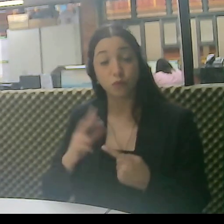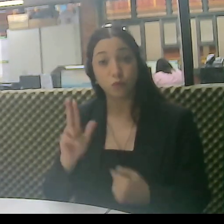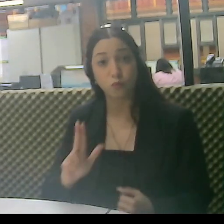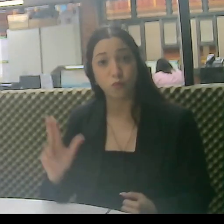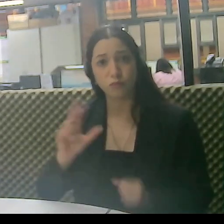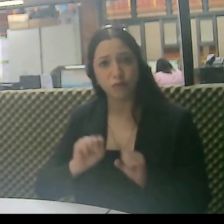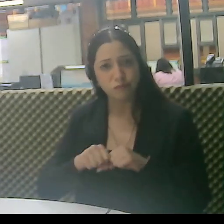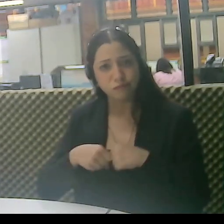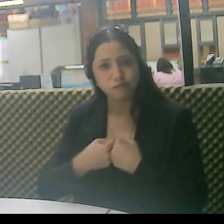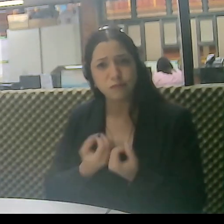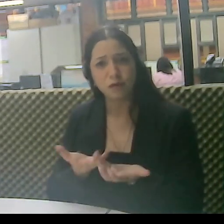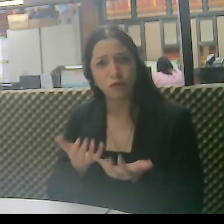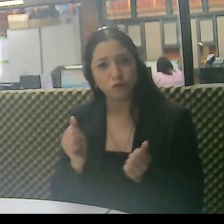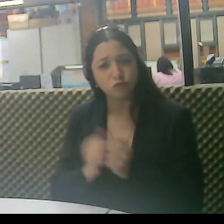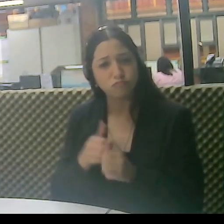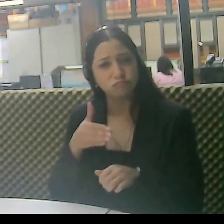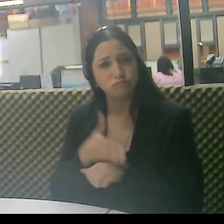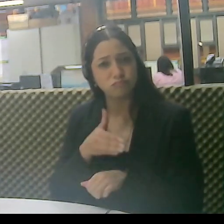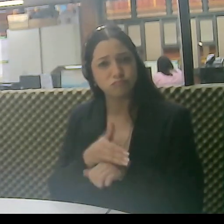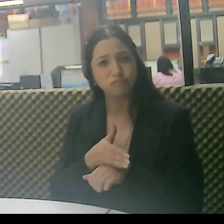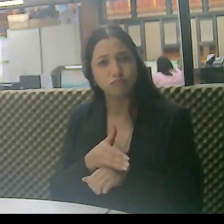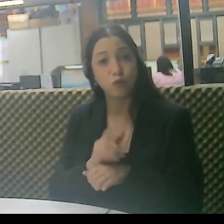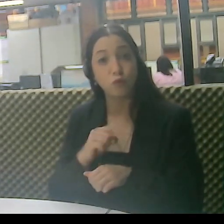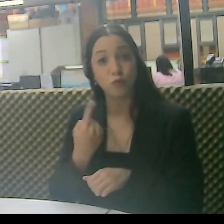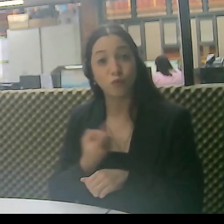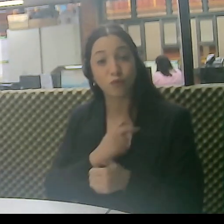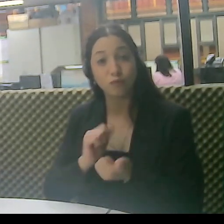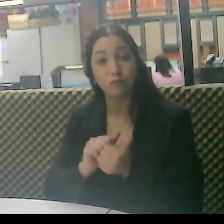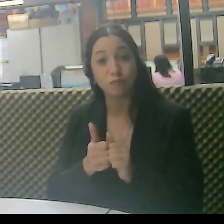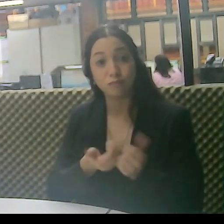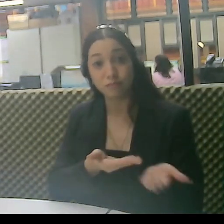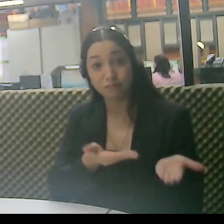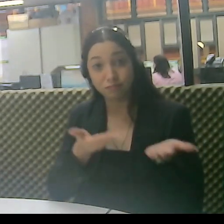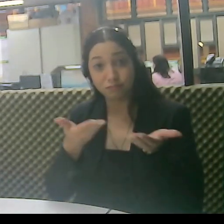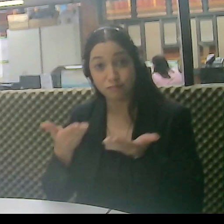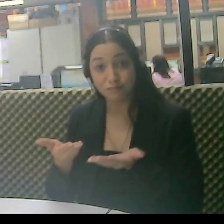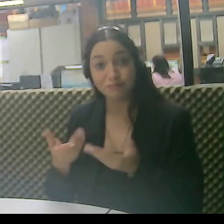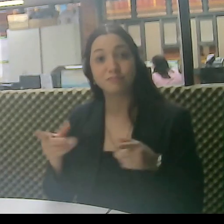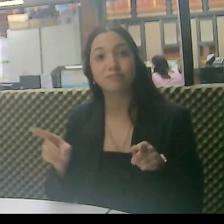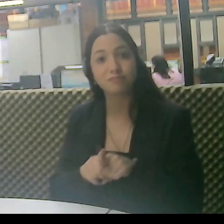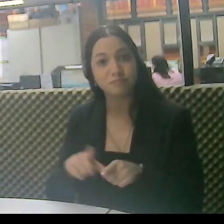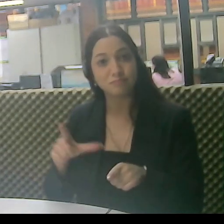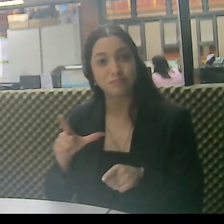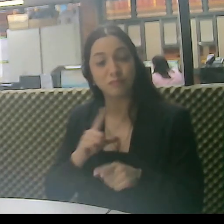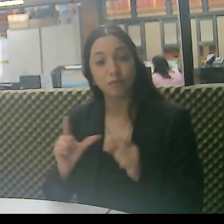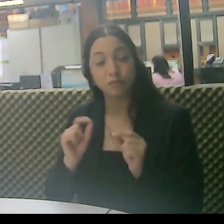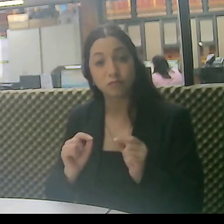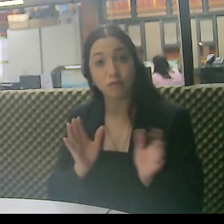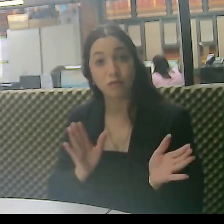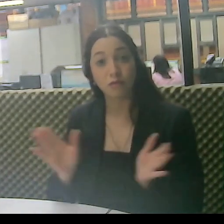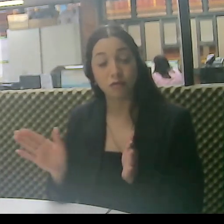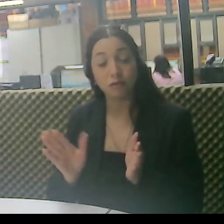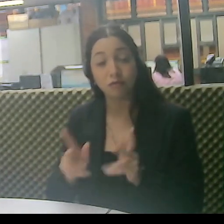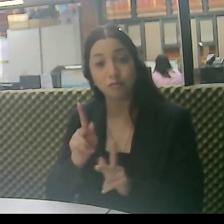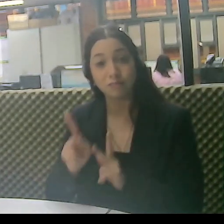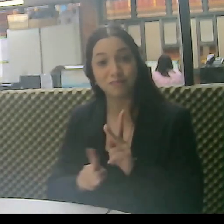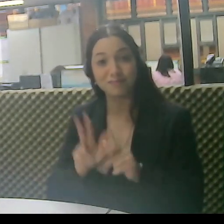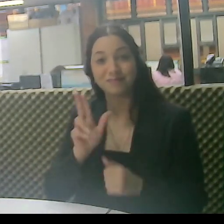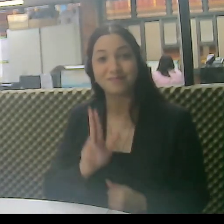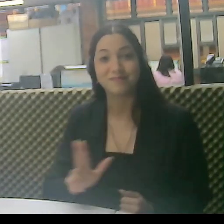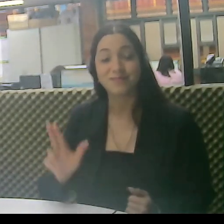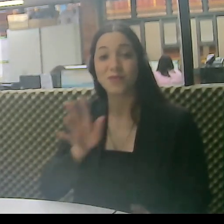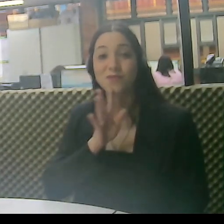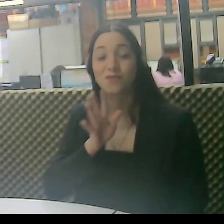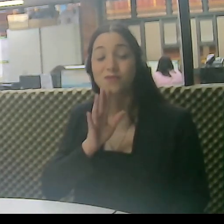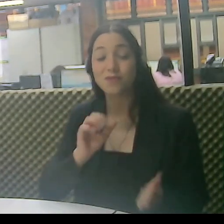E a gente quer participar disso, a gente quer trazer o nosso esporte para cá, para também dar acesso à população de Uberlândia a conhecer um